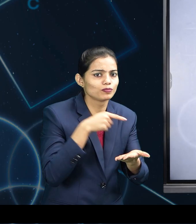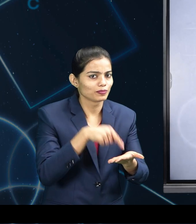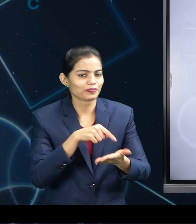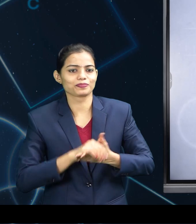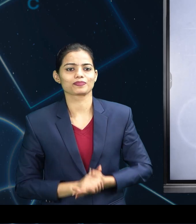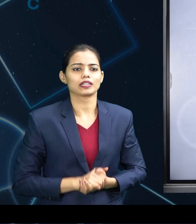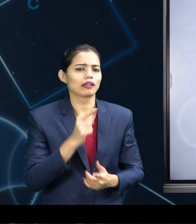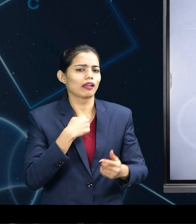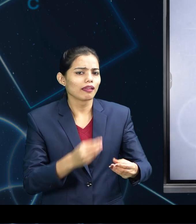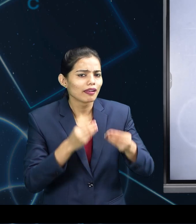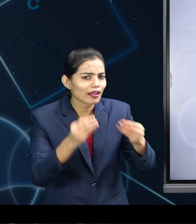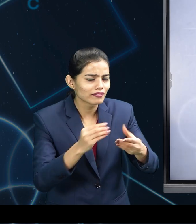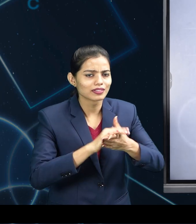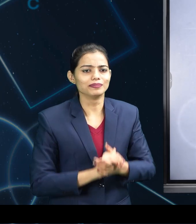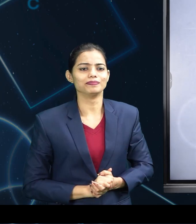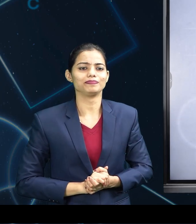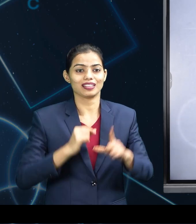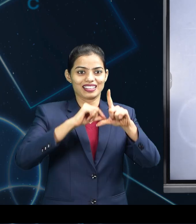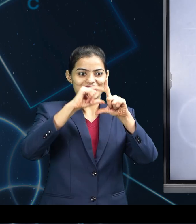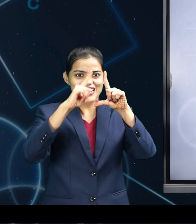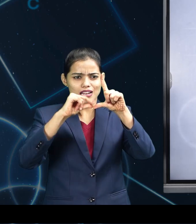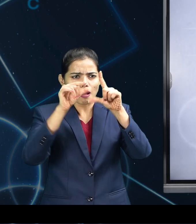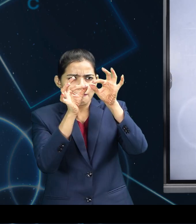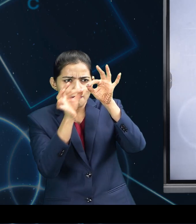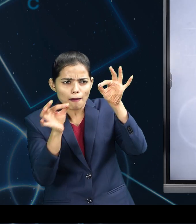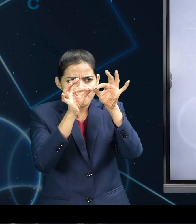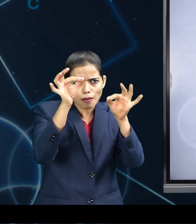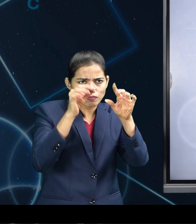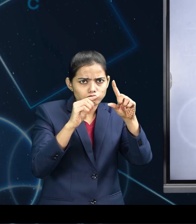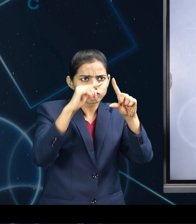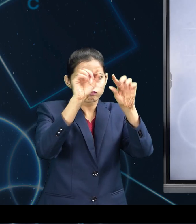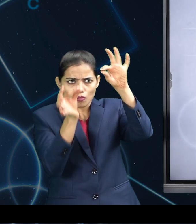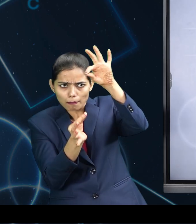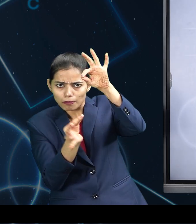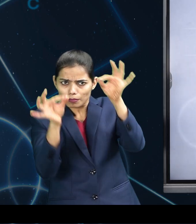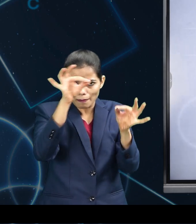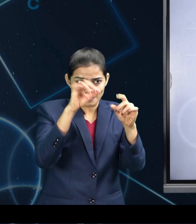संकलन, सादरीकरण, वारंवारता वितरण,